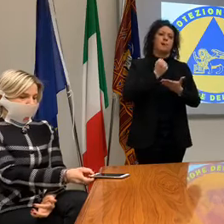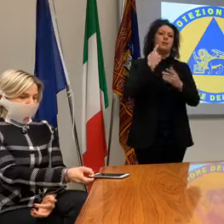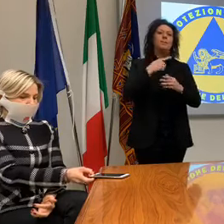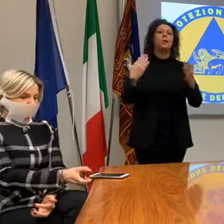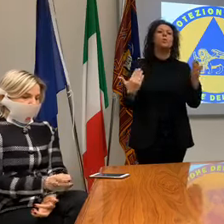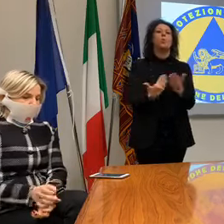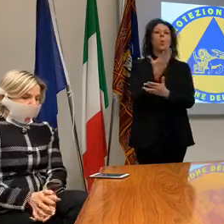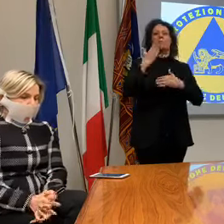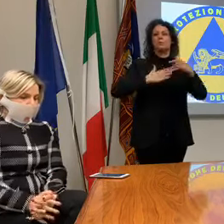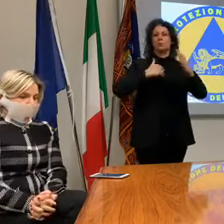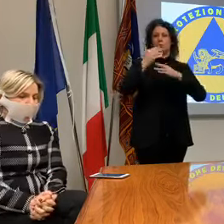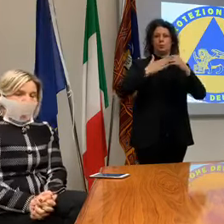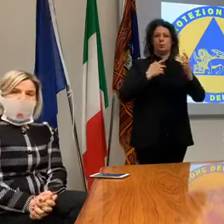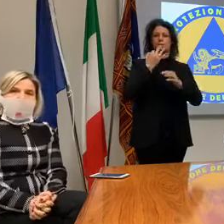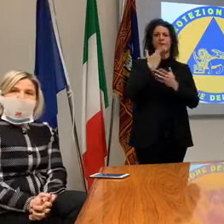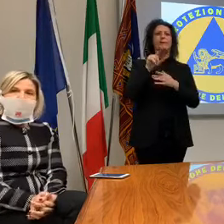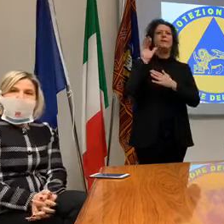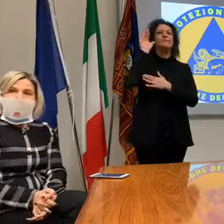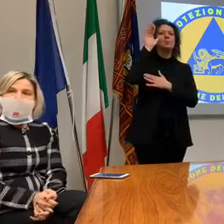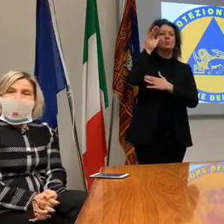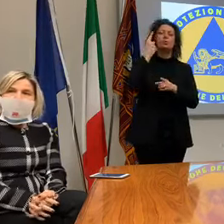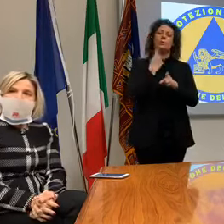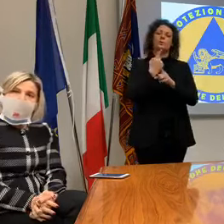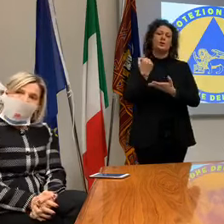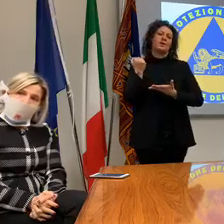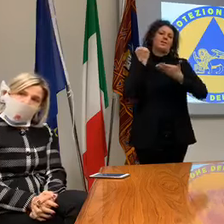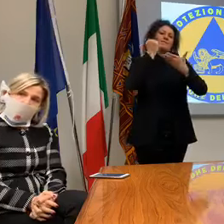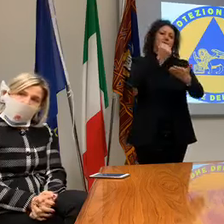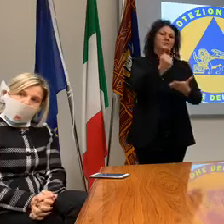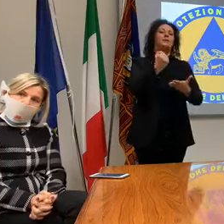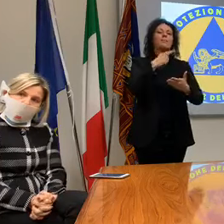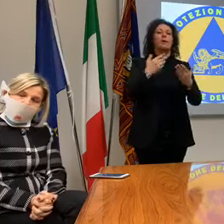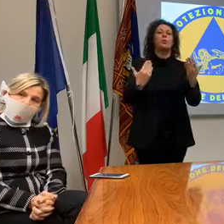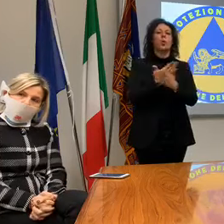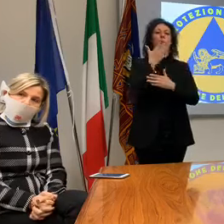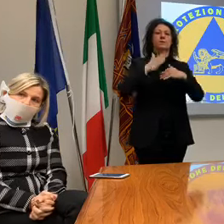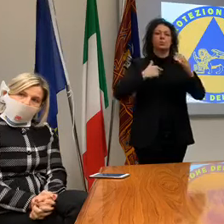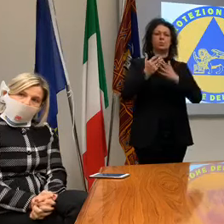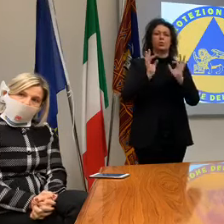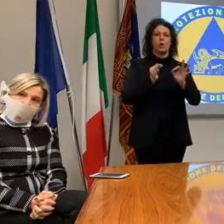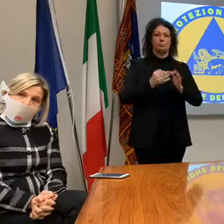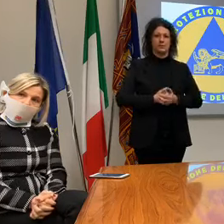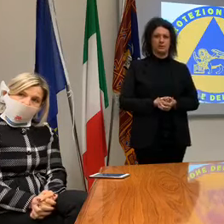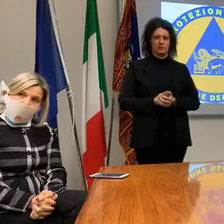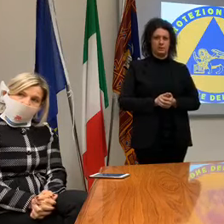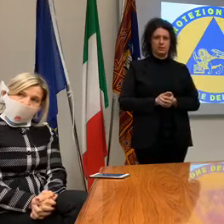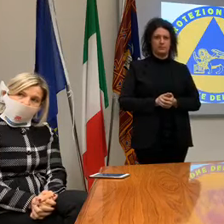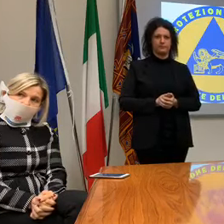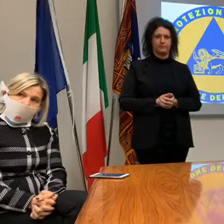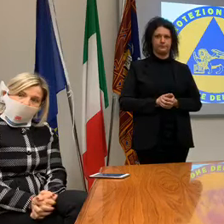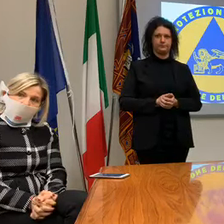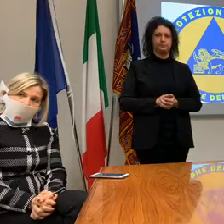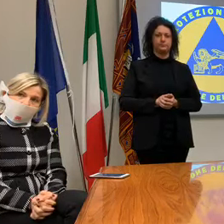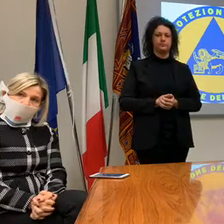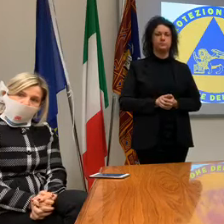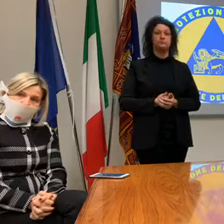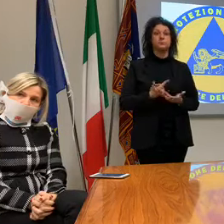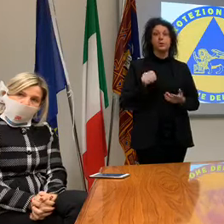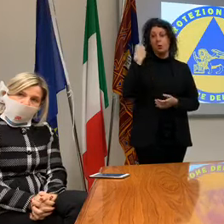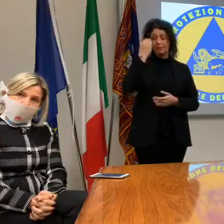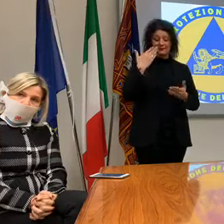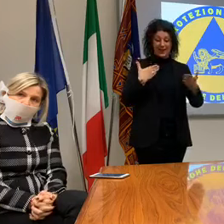grandi progetti di investimento sulle strutture ospedaliere. Crede che questa emergenza accelererà quindi questo processo? Ma io spero anche che